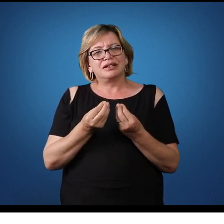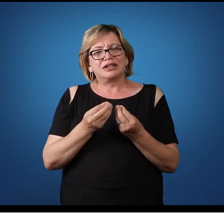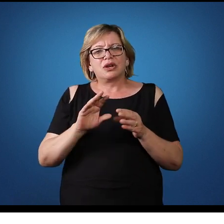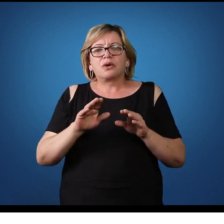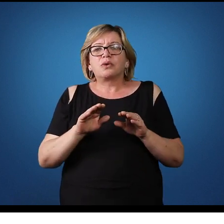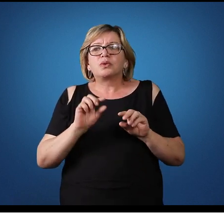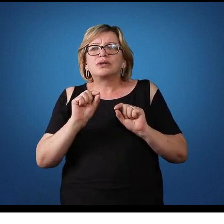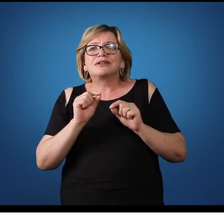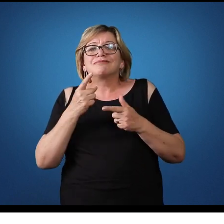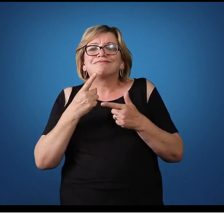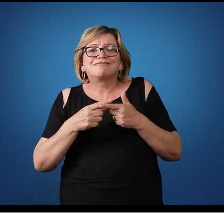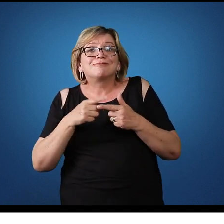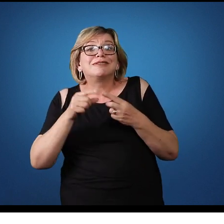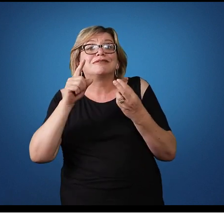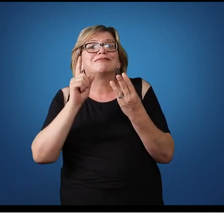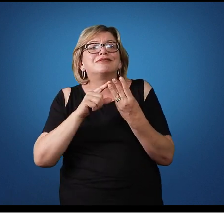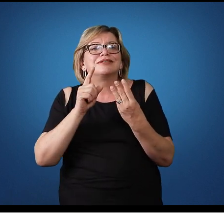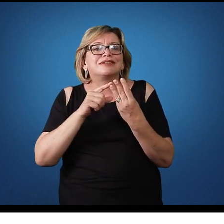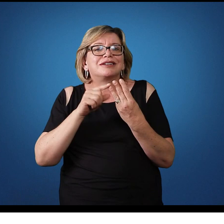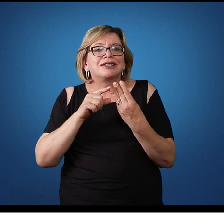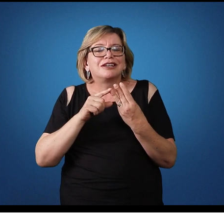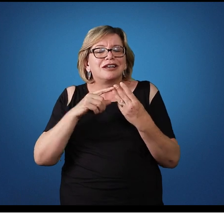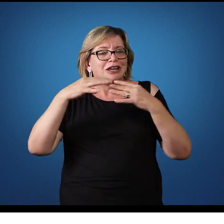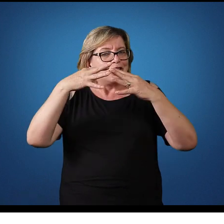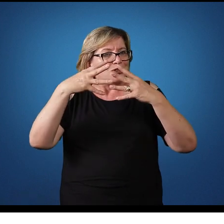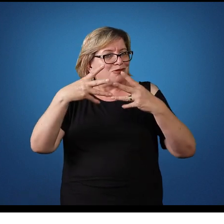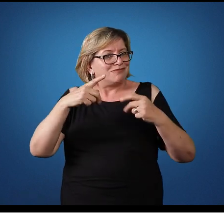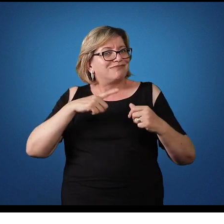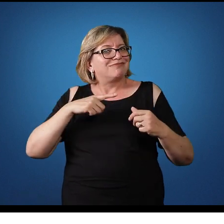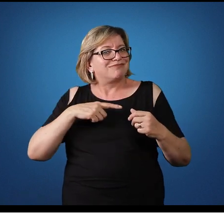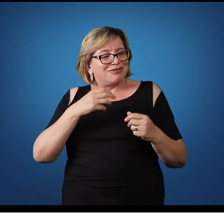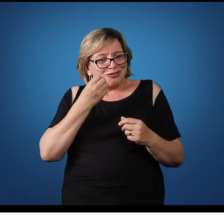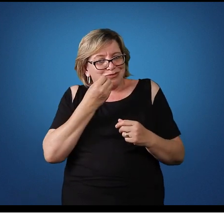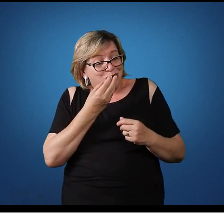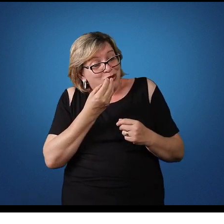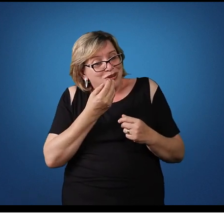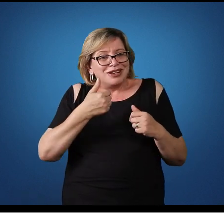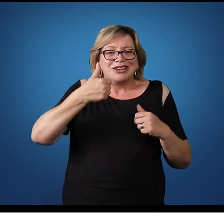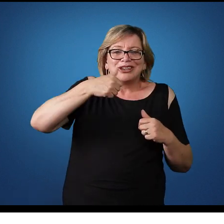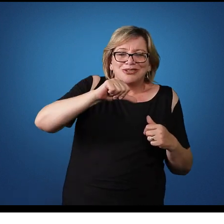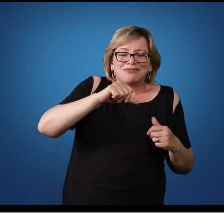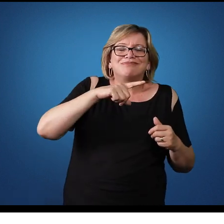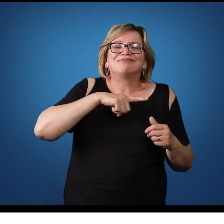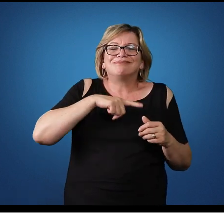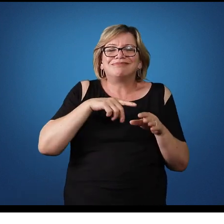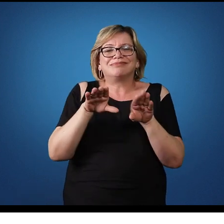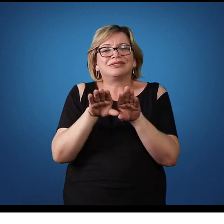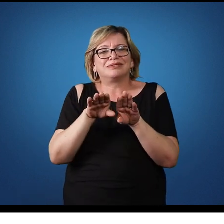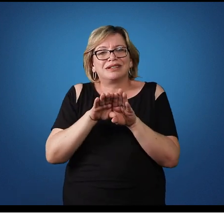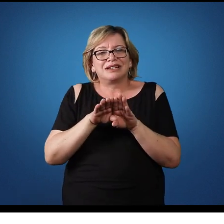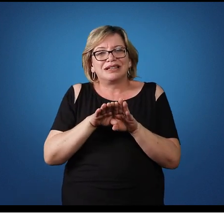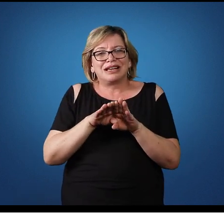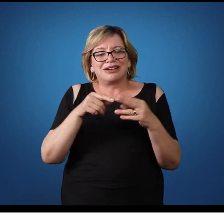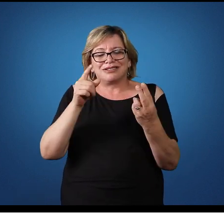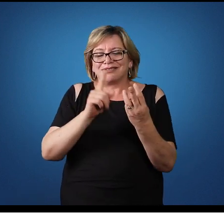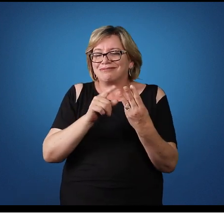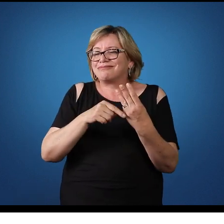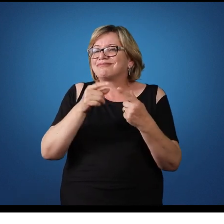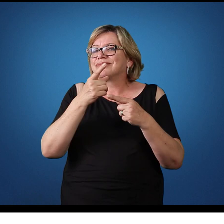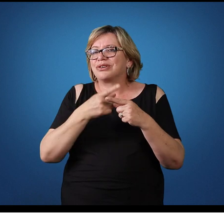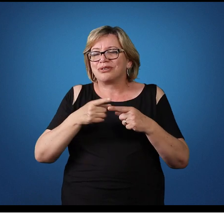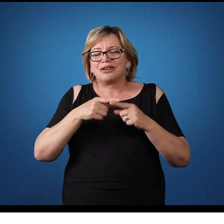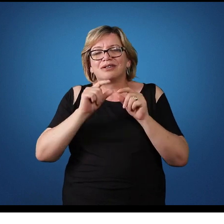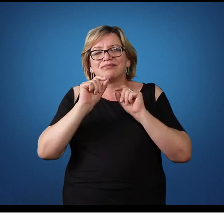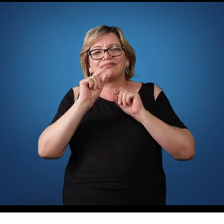Qual é o problema com essa definição? Todas elas têm vantagens e todas elas têm problemas. O problema com essa definição